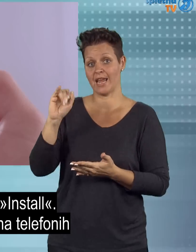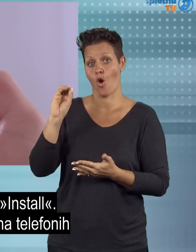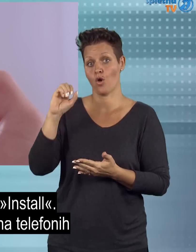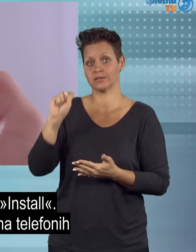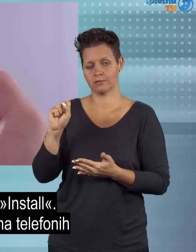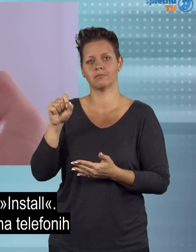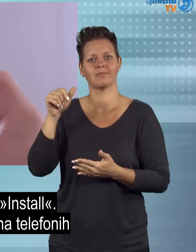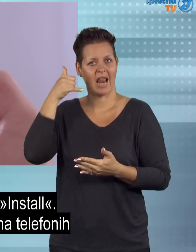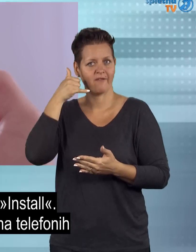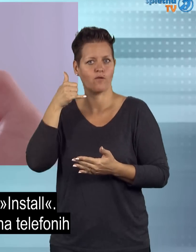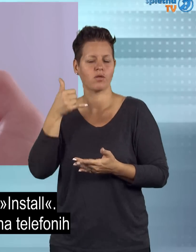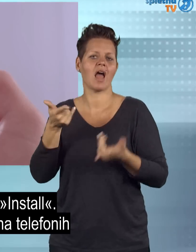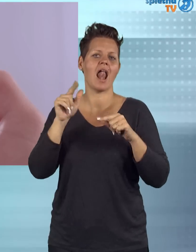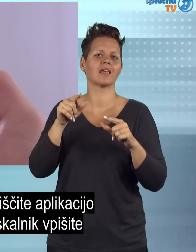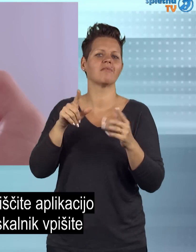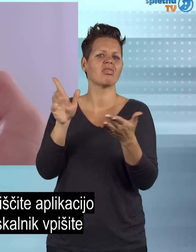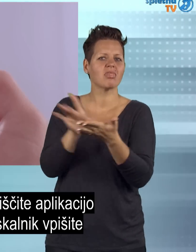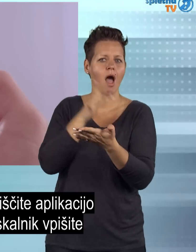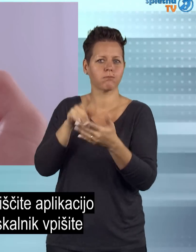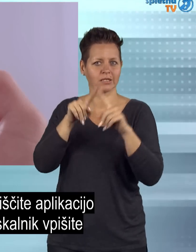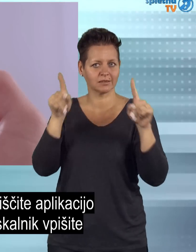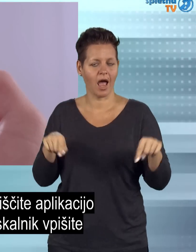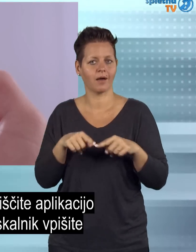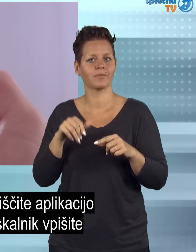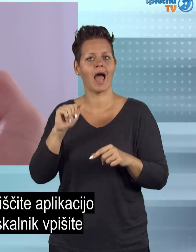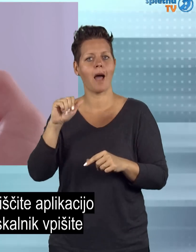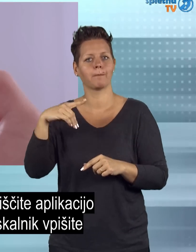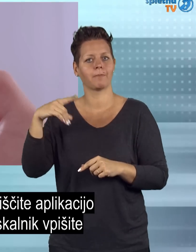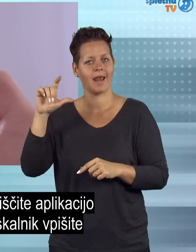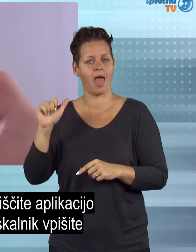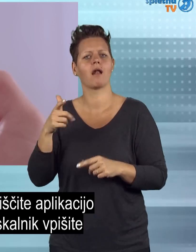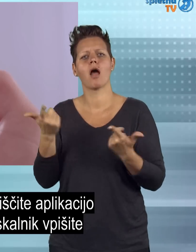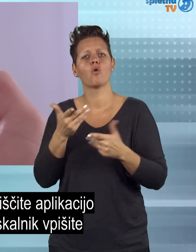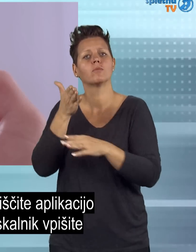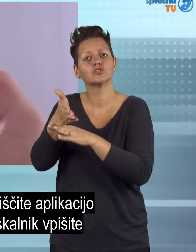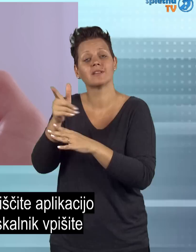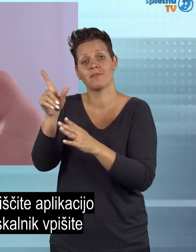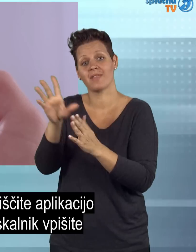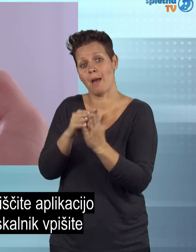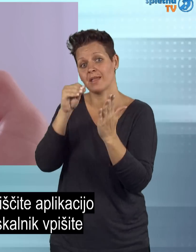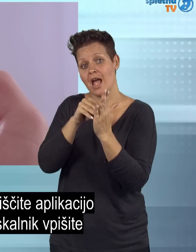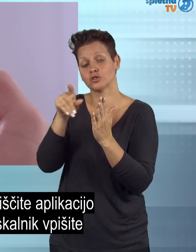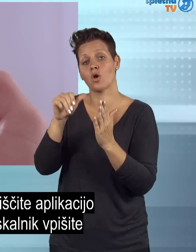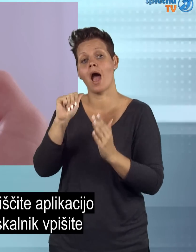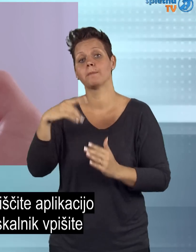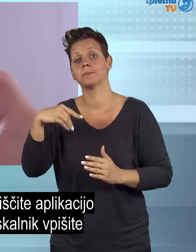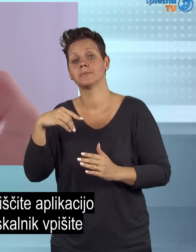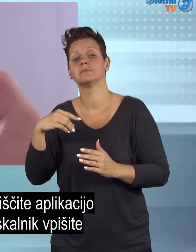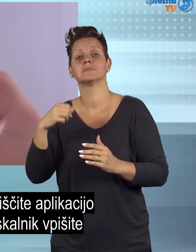Uporabniki iOS na telefonih ali tablicah Apple obiščite aplikacijo App Store in v iskalnik vpišite